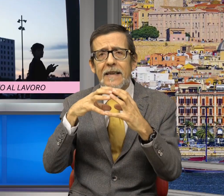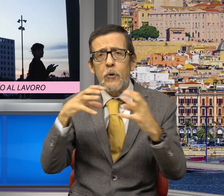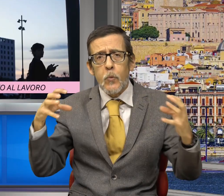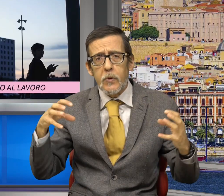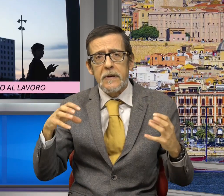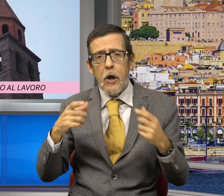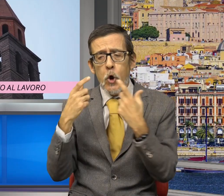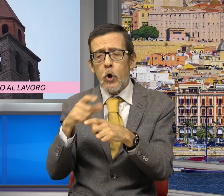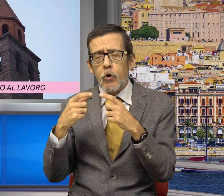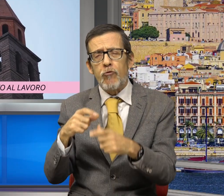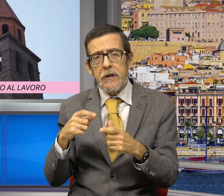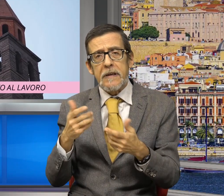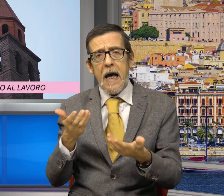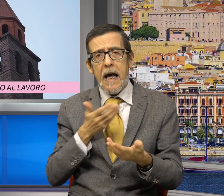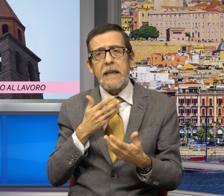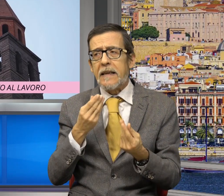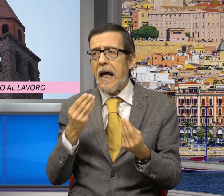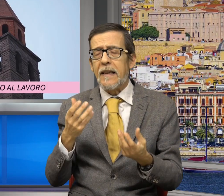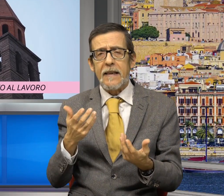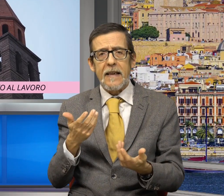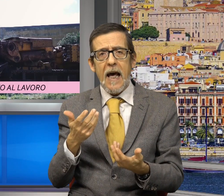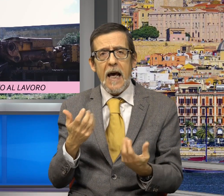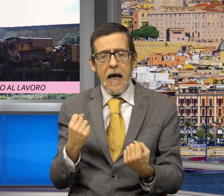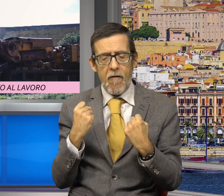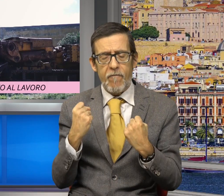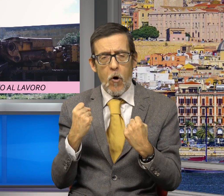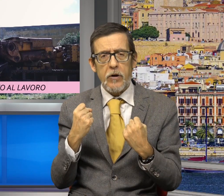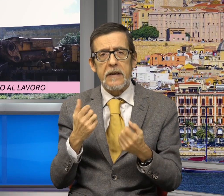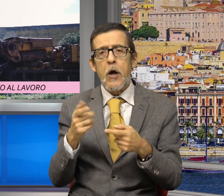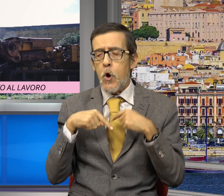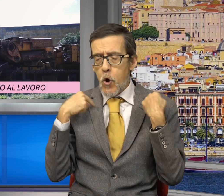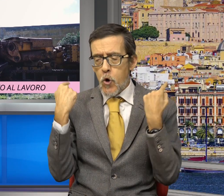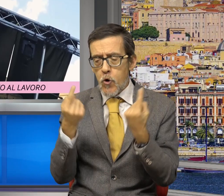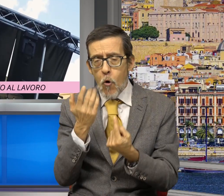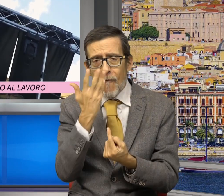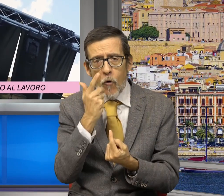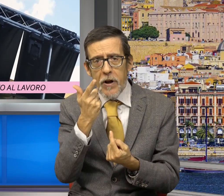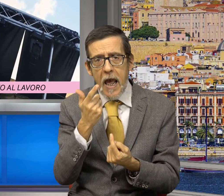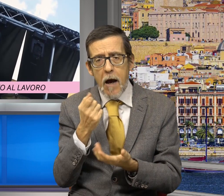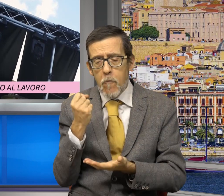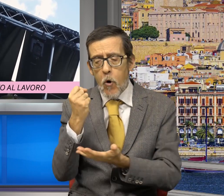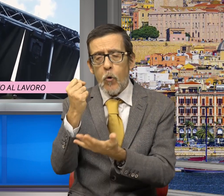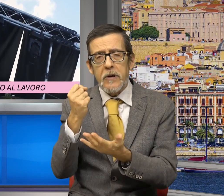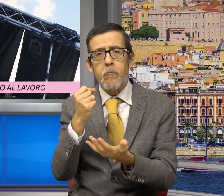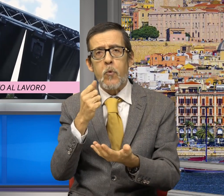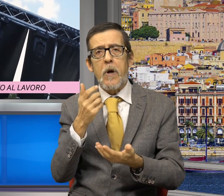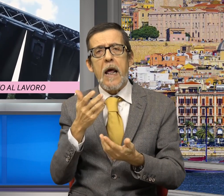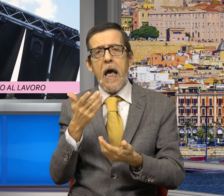energie che noi attraverso il festival vogliamo contribuire in parte a ravvivare e rilanciare. Un appuntamento con